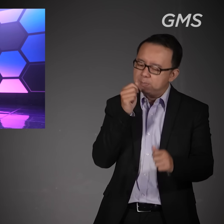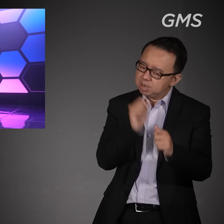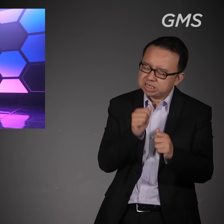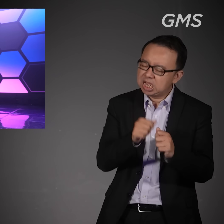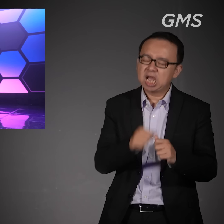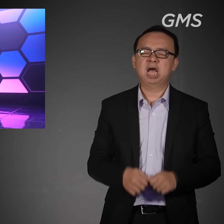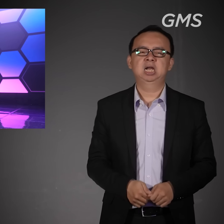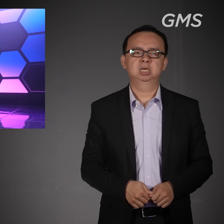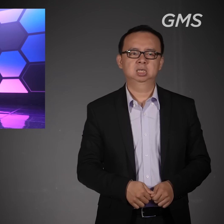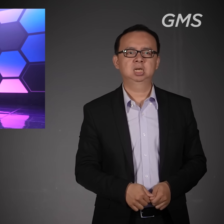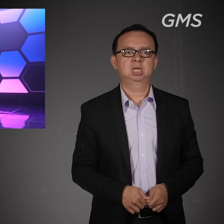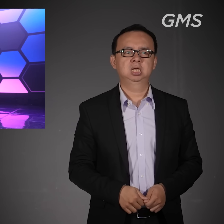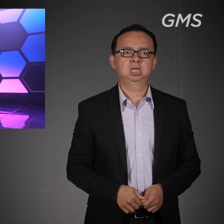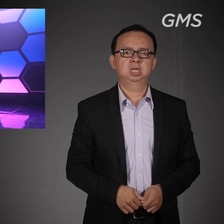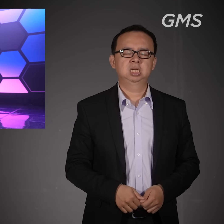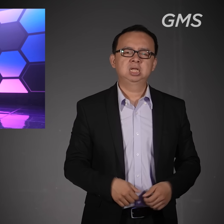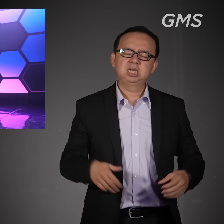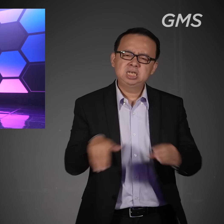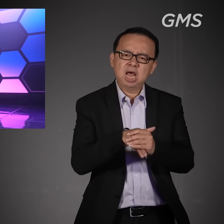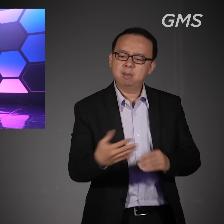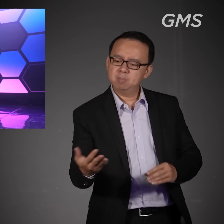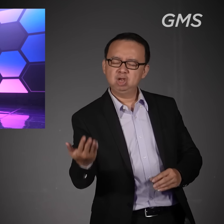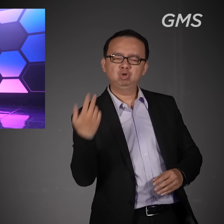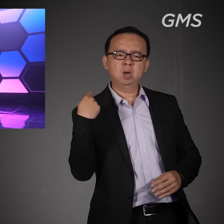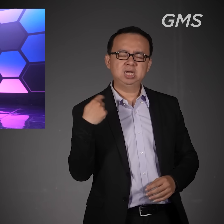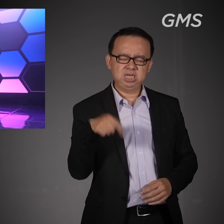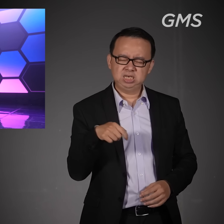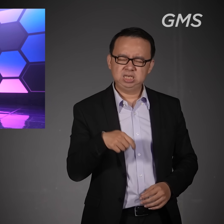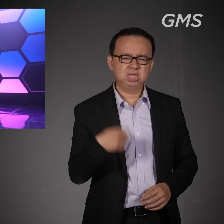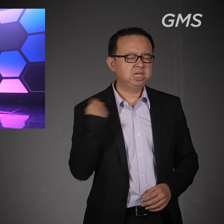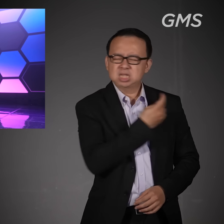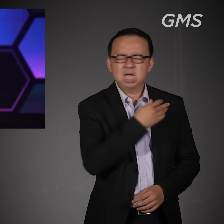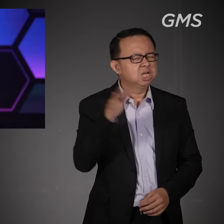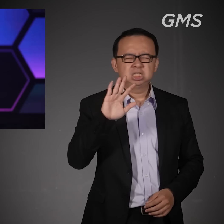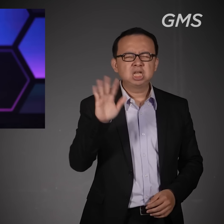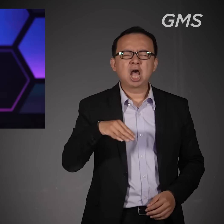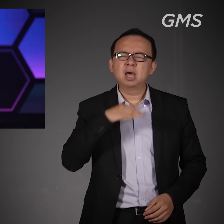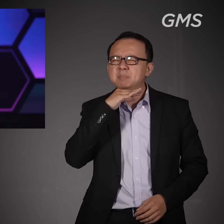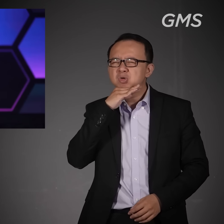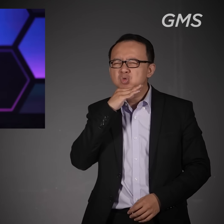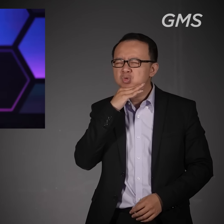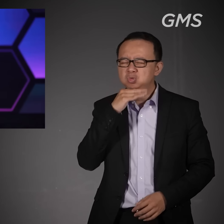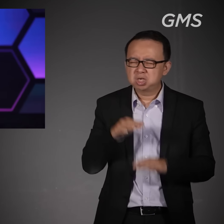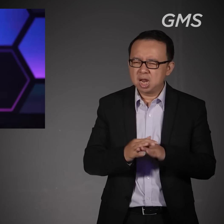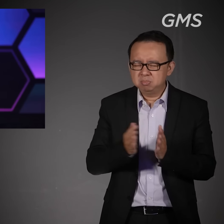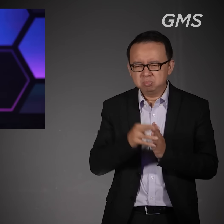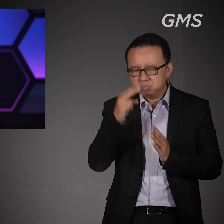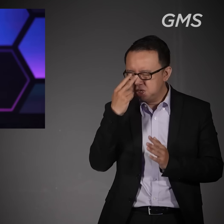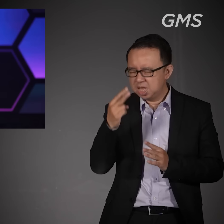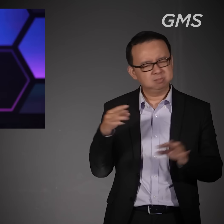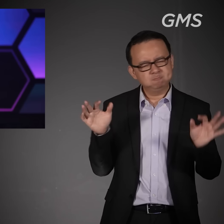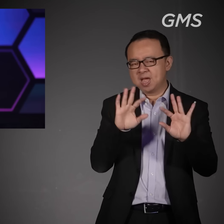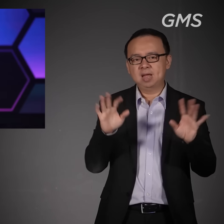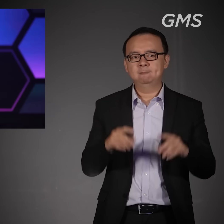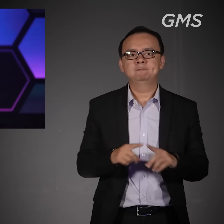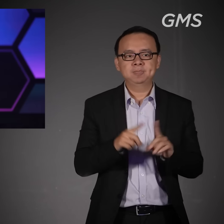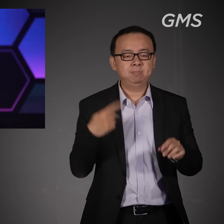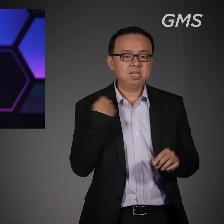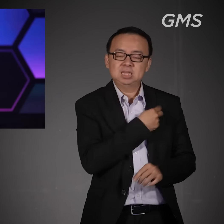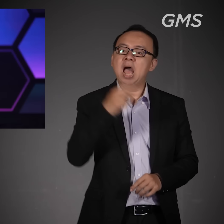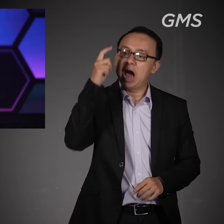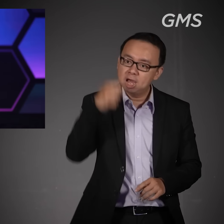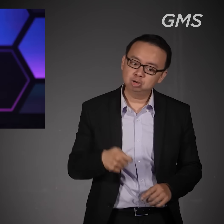ini jangan menunggu wait and see. Tunggu dulu nanti kalau berkat datang saya baru mempersiapkan diri. Persiapkan apa yang bisa. Apa yang sudah di tangan 5